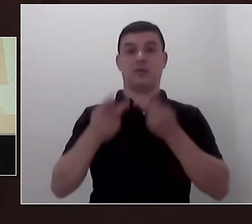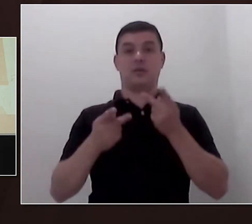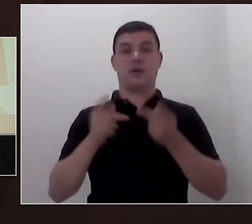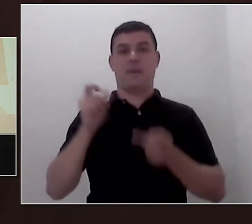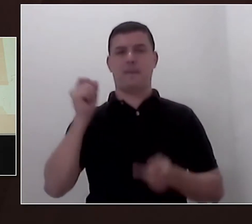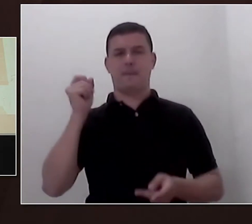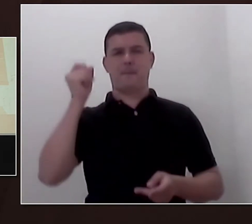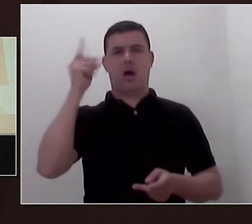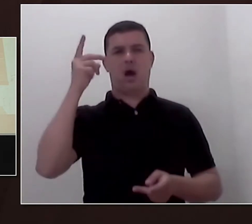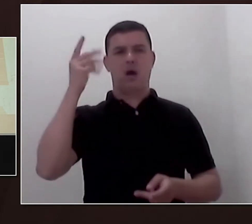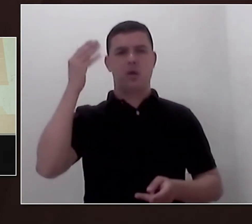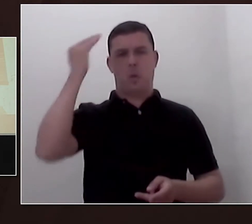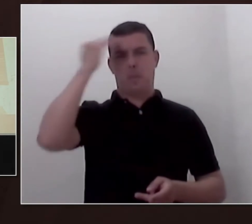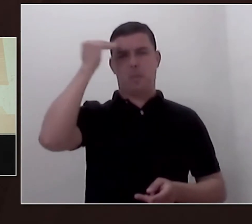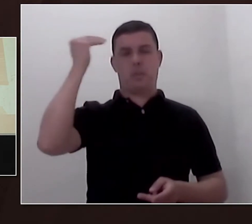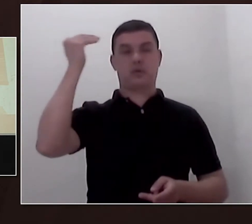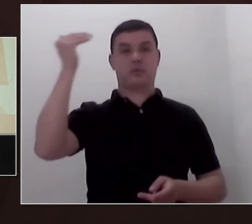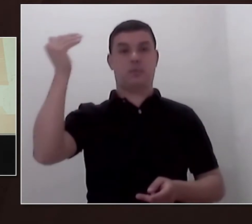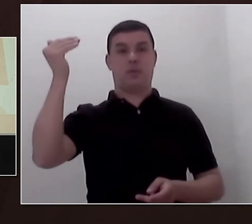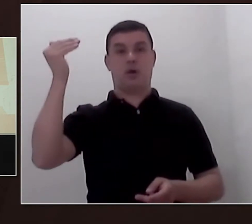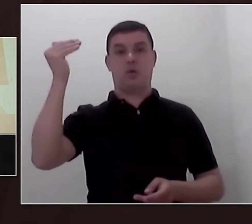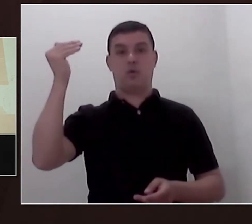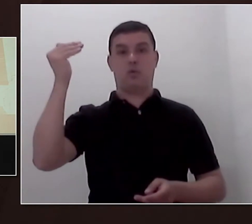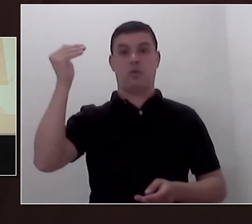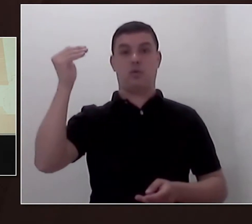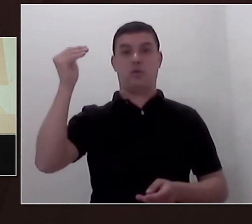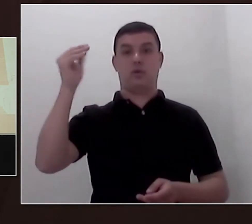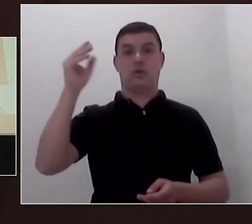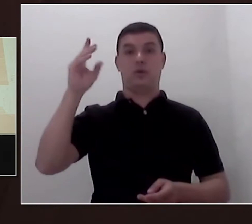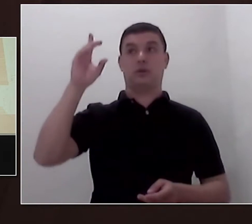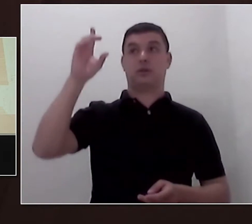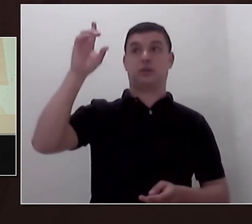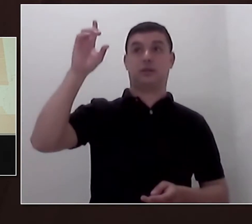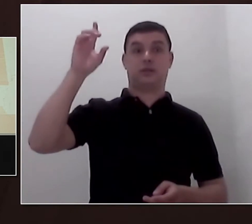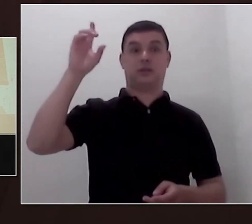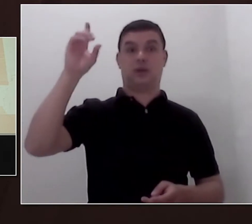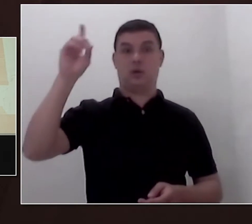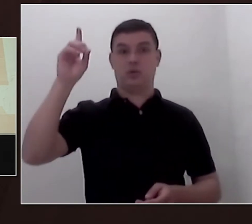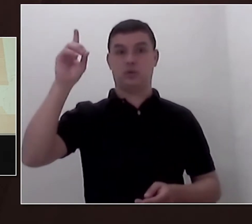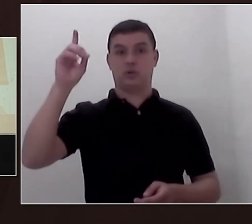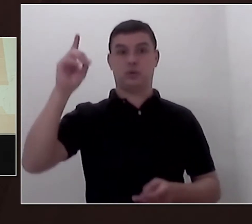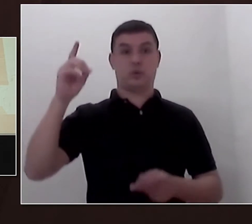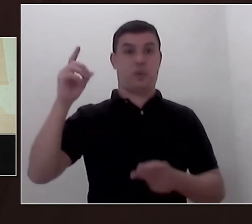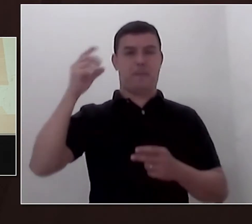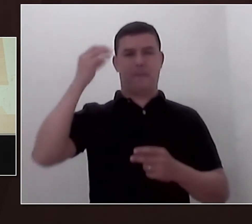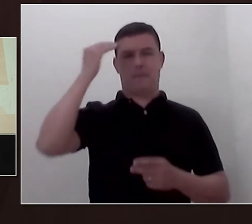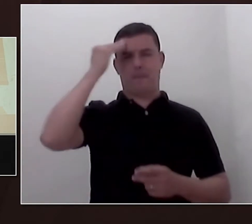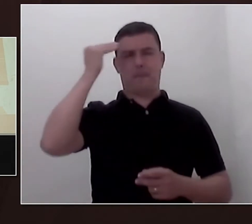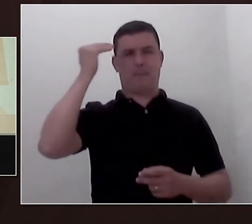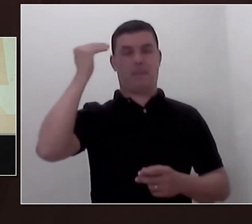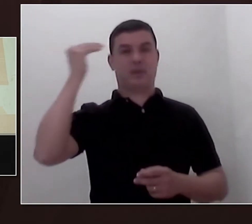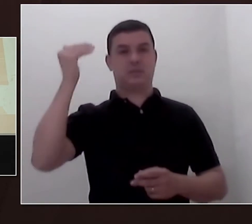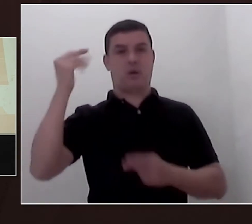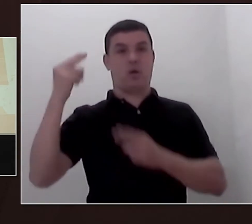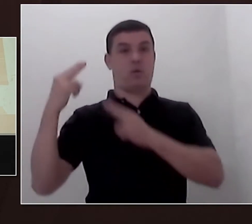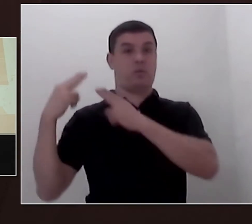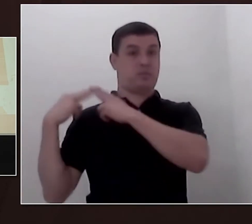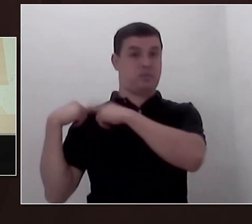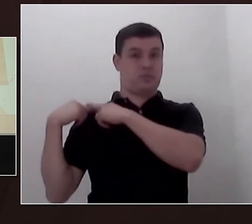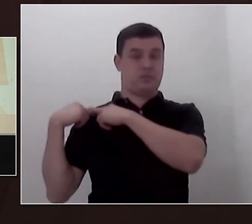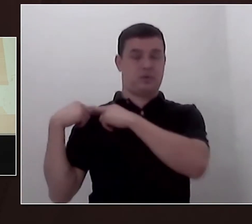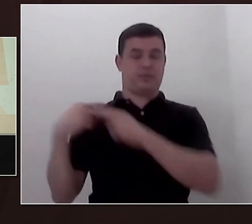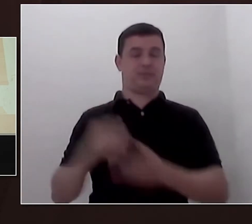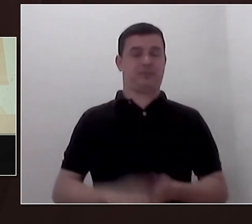principal representante de Deus na terra. Irmãos, eu quero dizer uma coisa, aproveitar e falar uma palavra entre